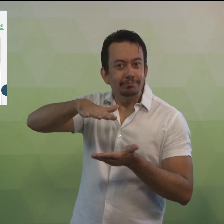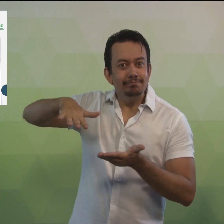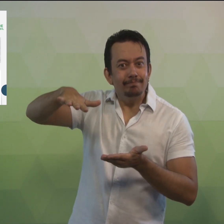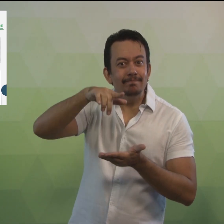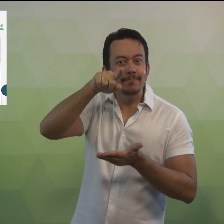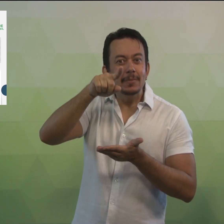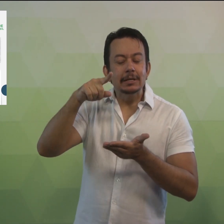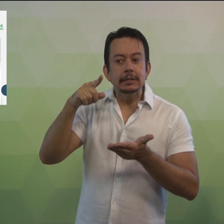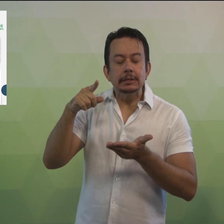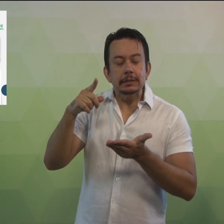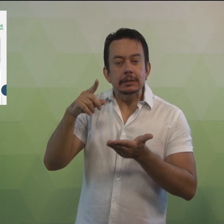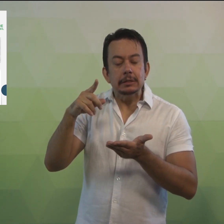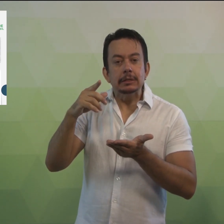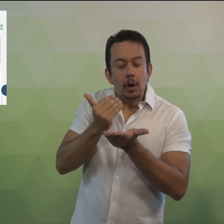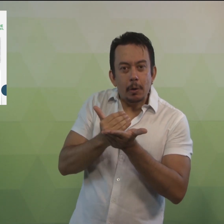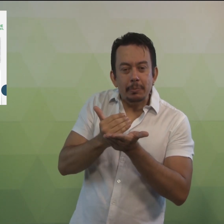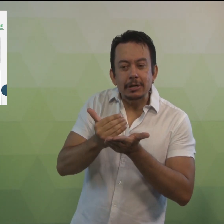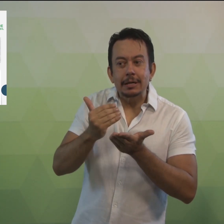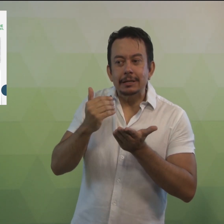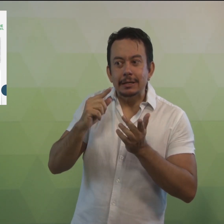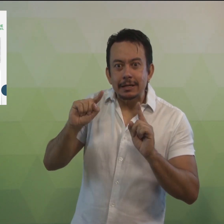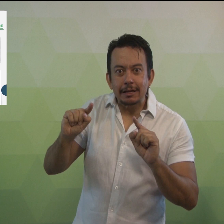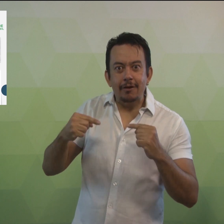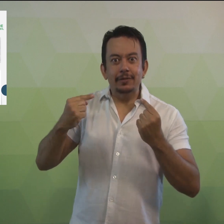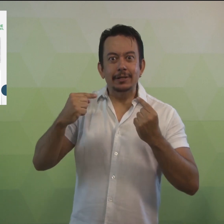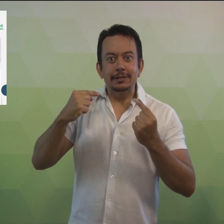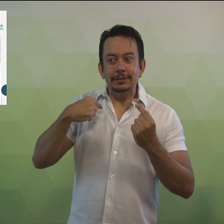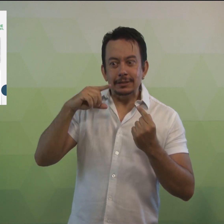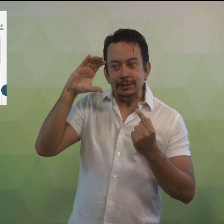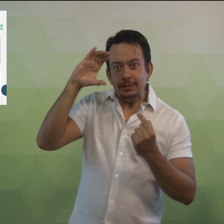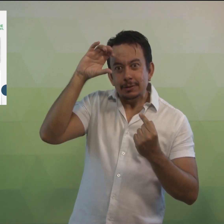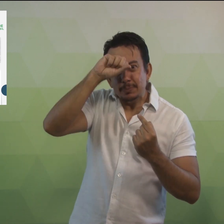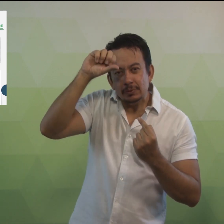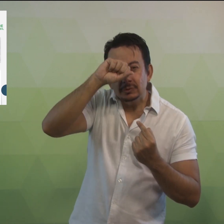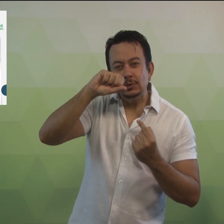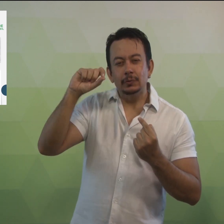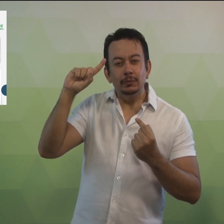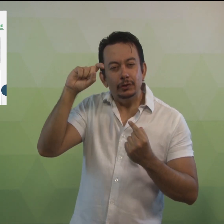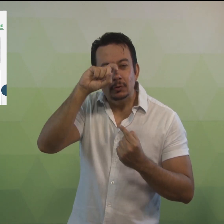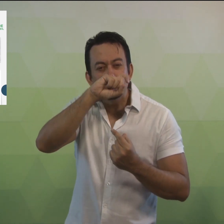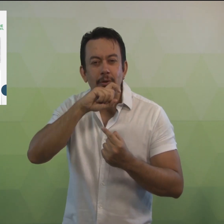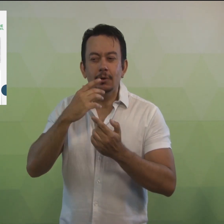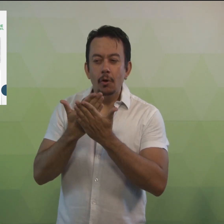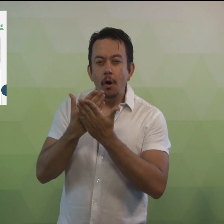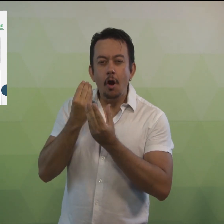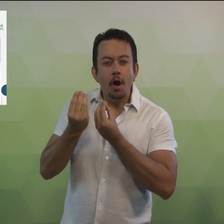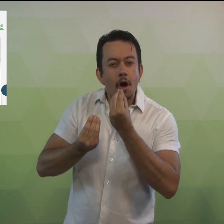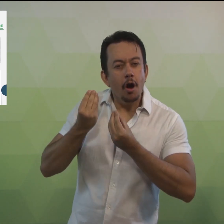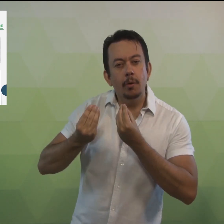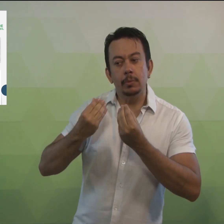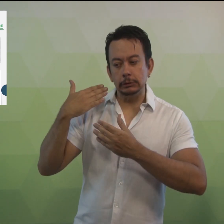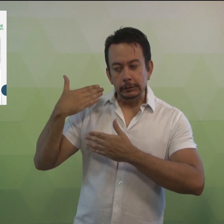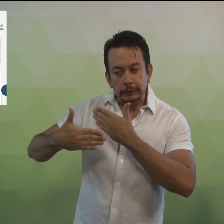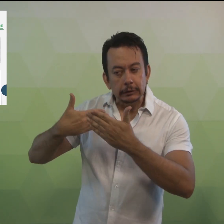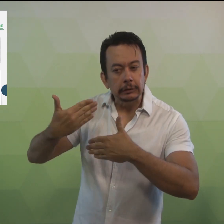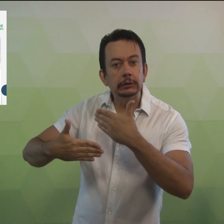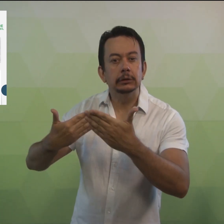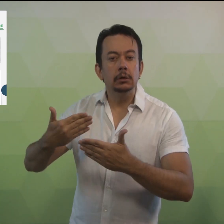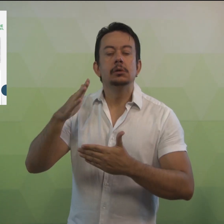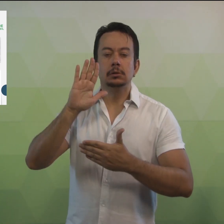nós iniciaremos o estudo passo a passo e aos poucos nós iremos aprender e todas as dificuldades